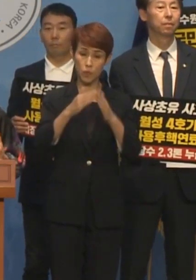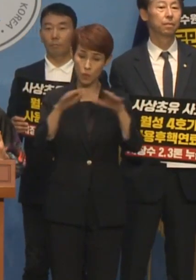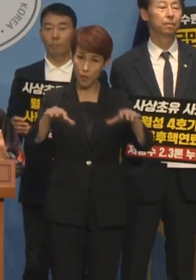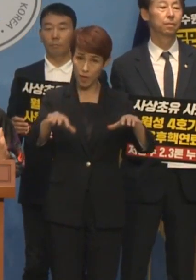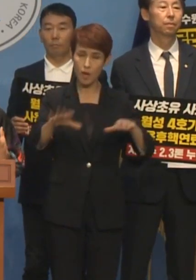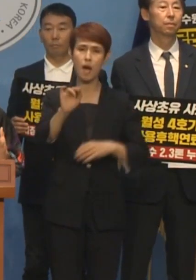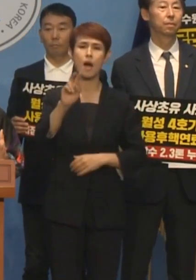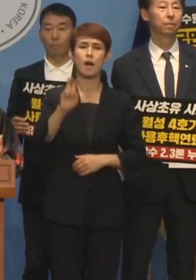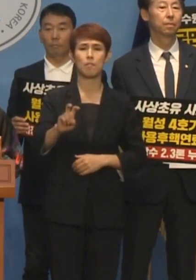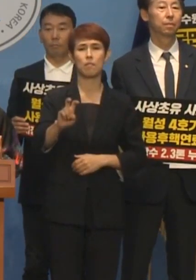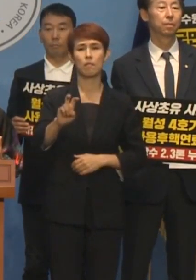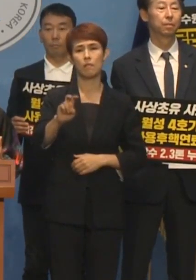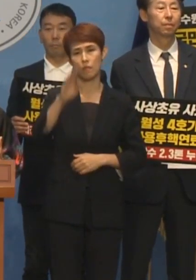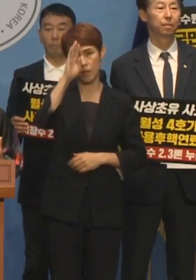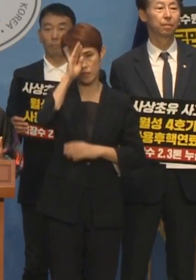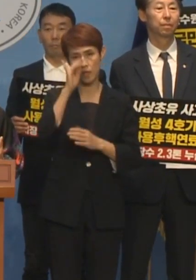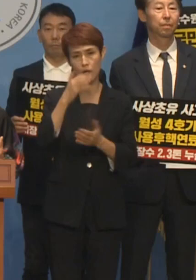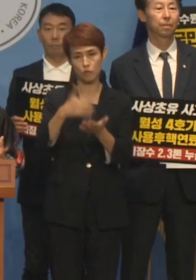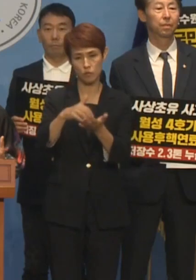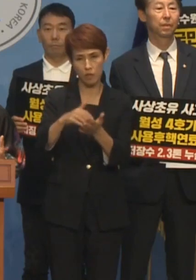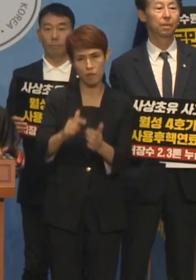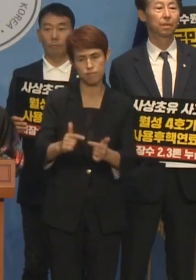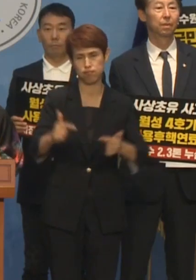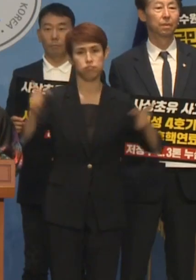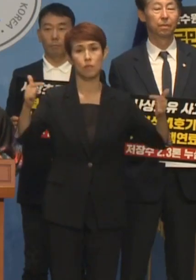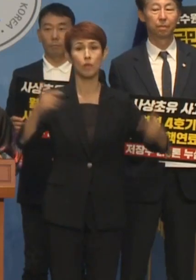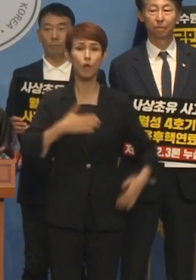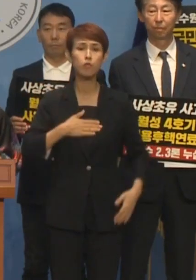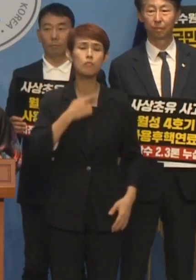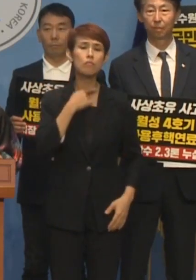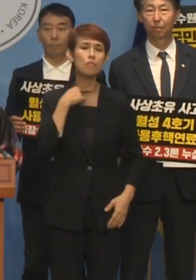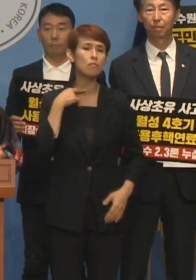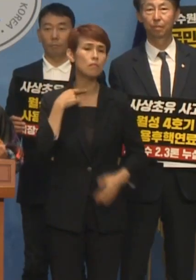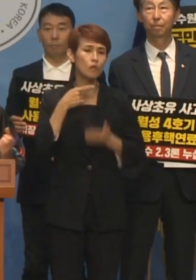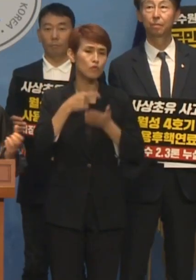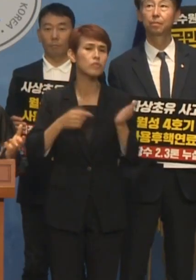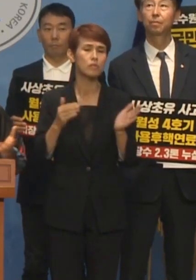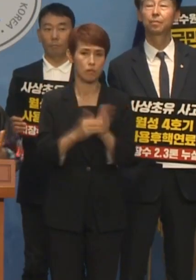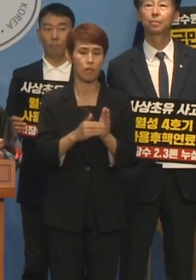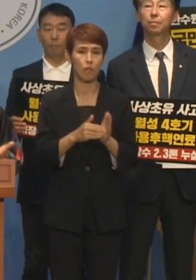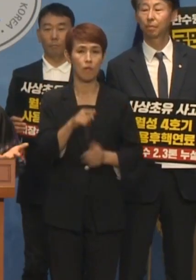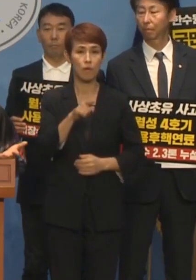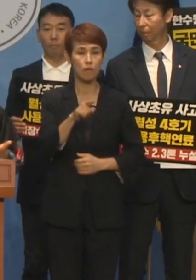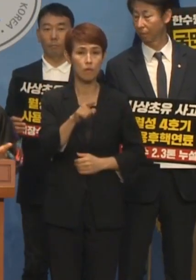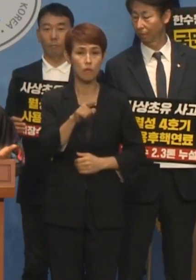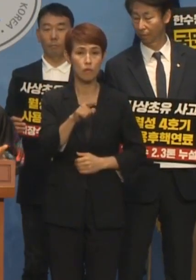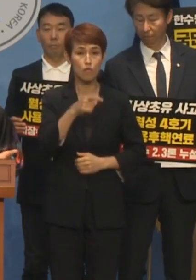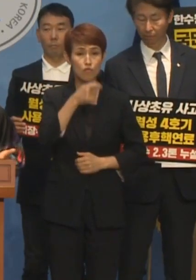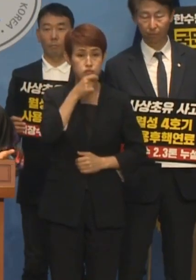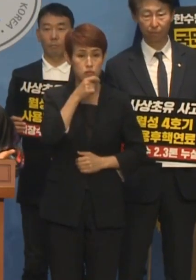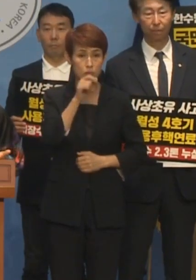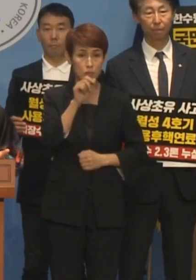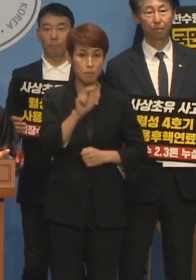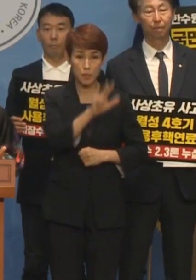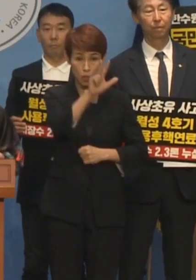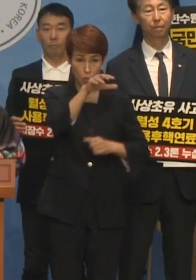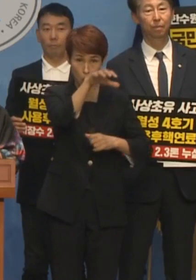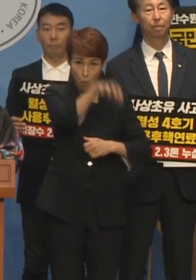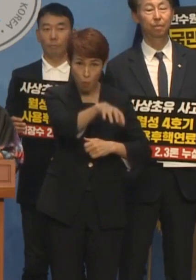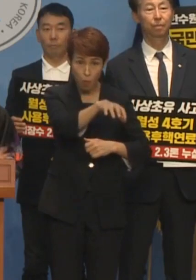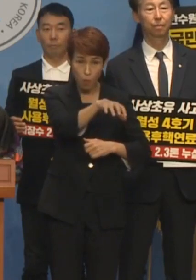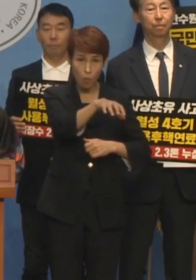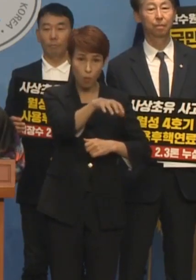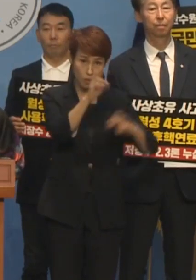저도 갑상선 암 수술을 했습니다. 이런데도 한수원은 무조건 아니라는 얘기만 하고